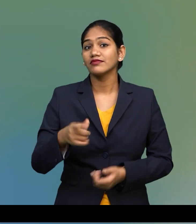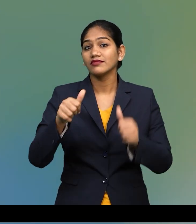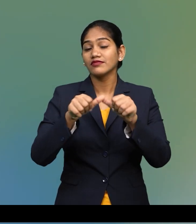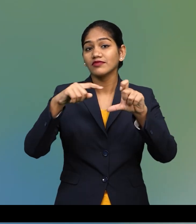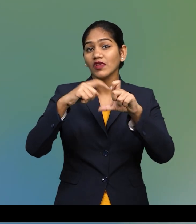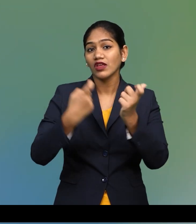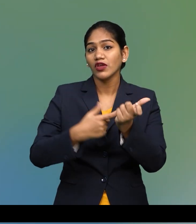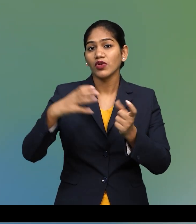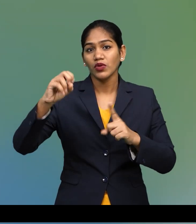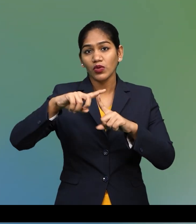ఏరోట్రోపోలిస్